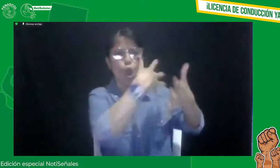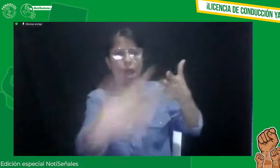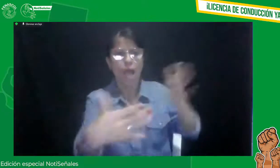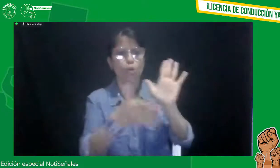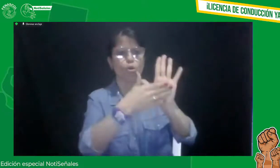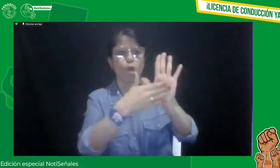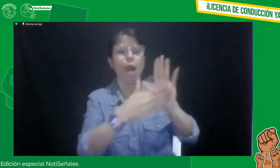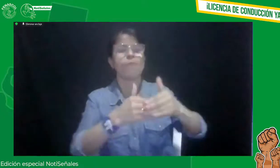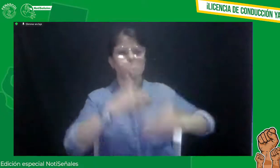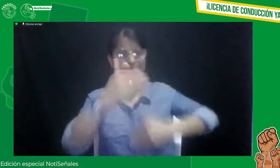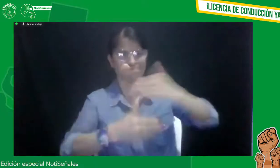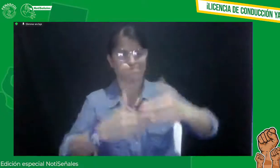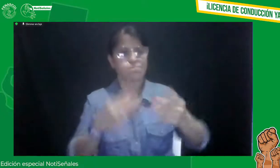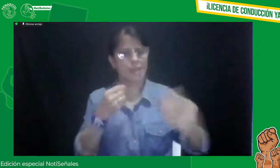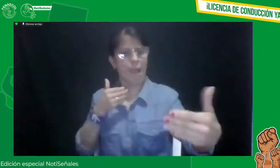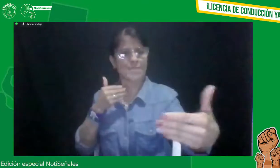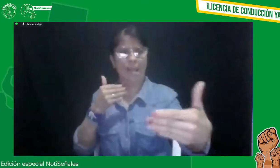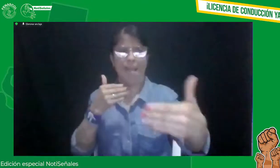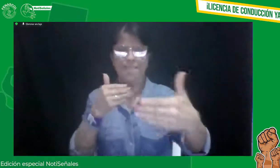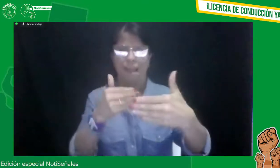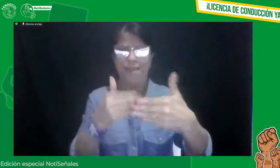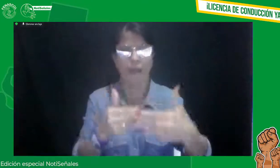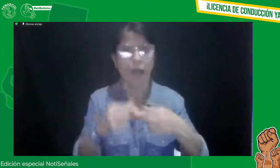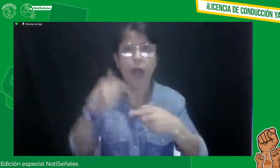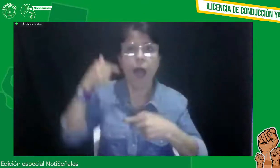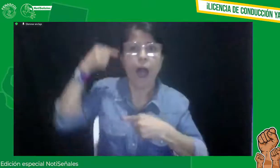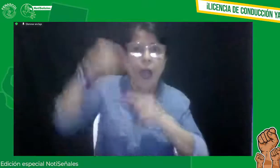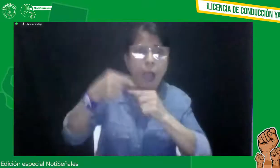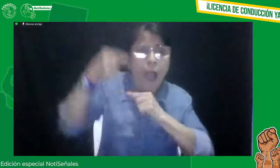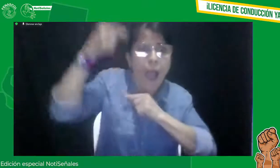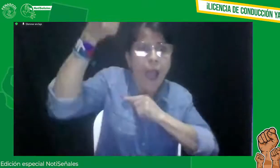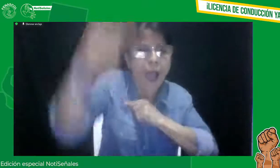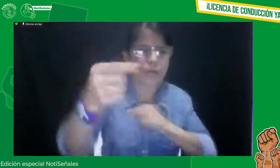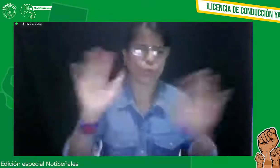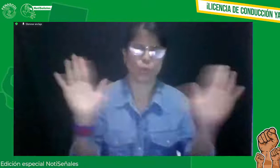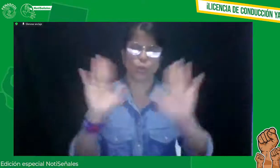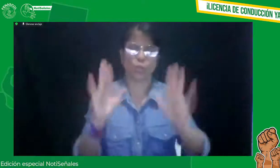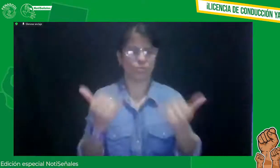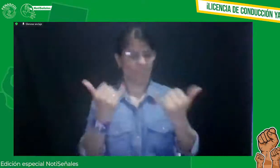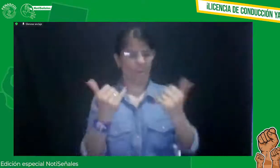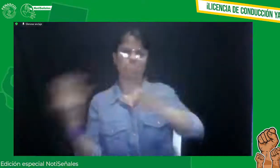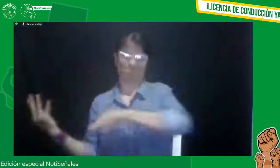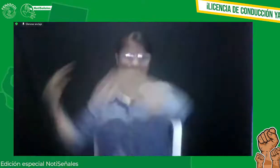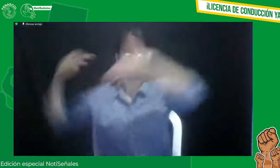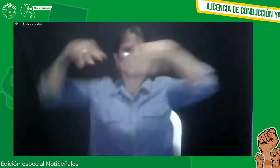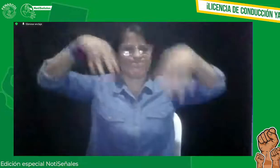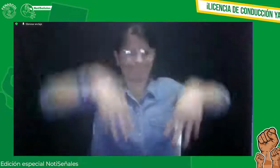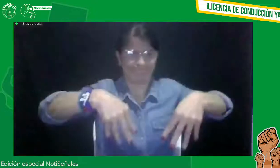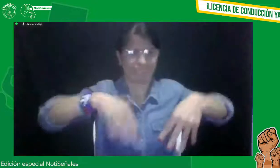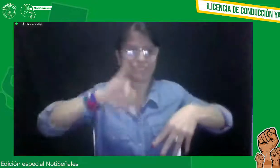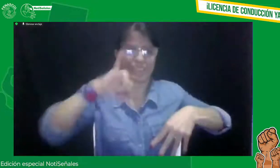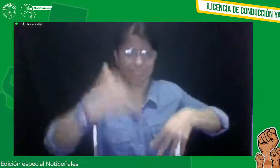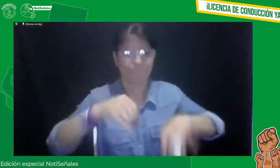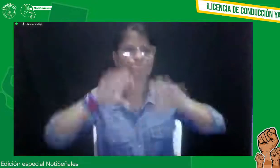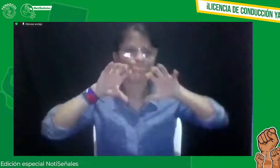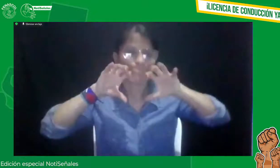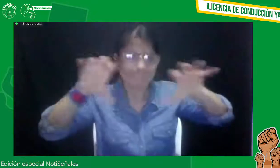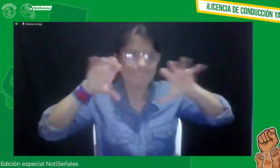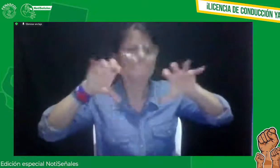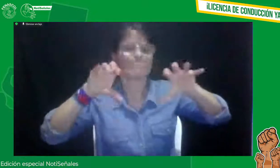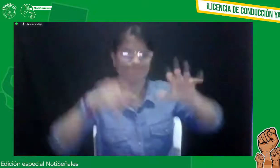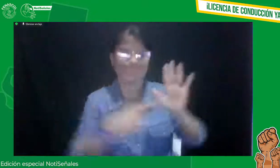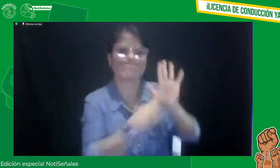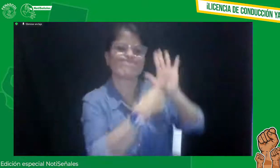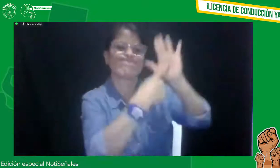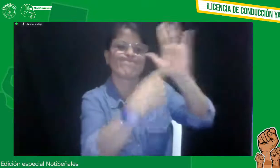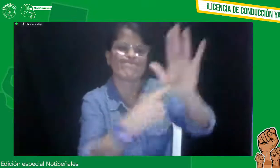de compromiso, una mesa de trabajo con un cronograma claro para pensarnos cuáles son estas reuniones que van a ir